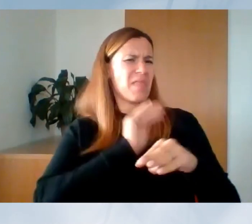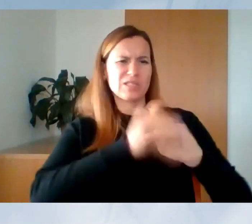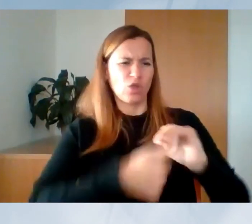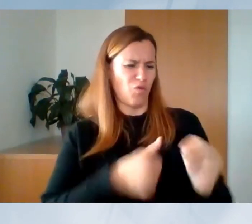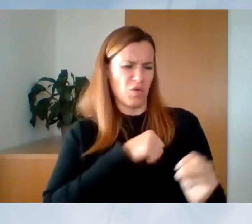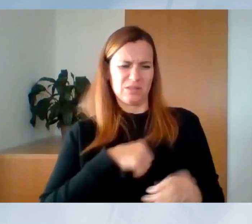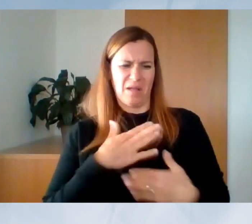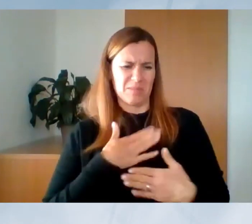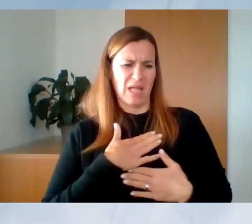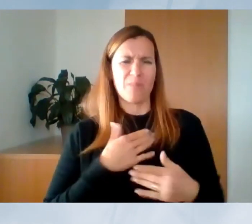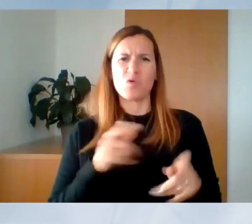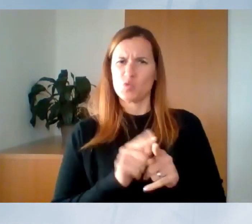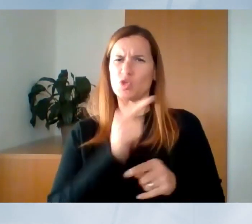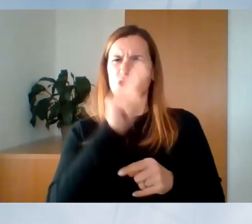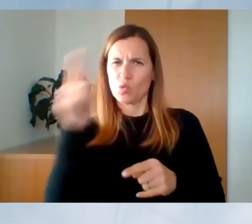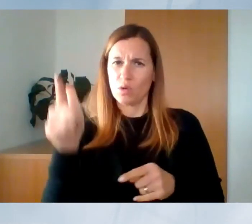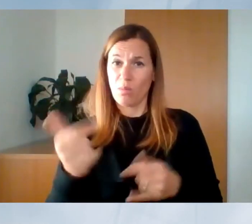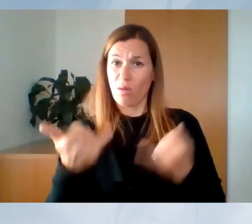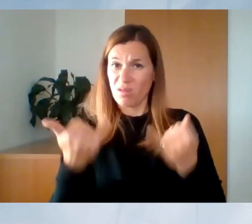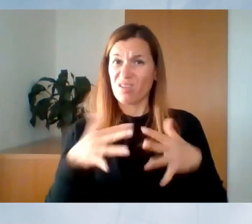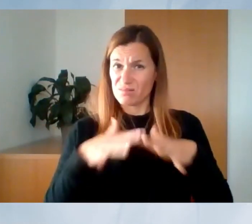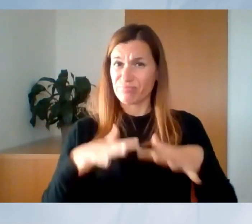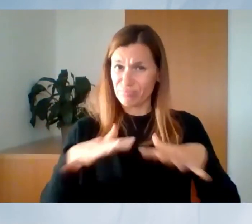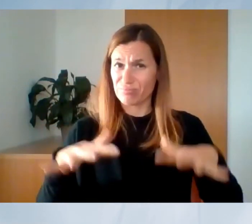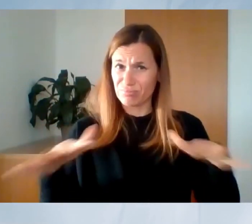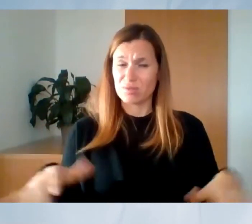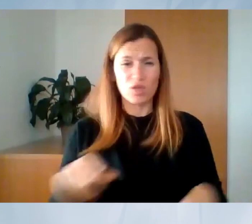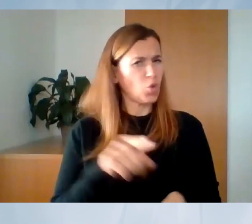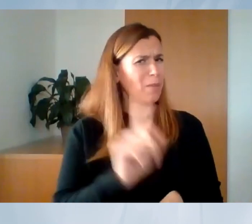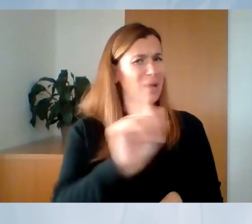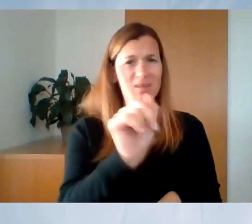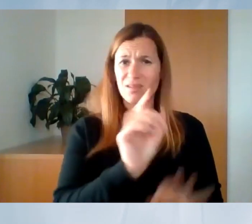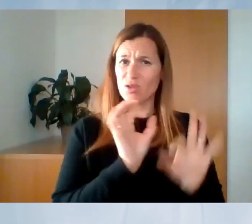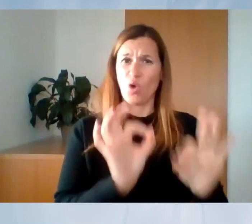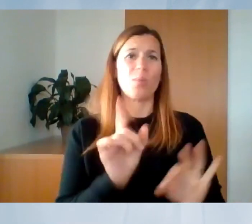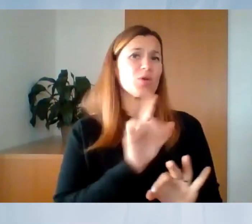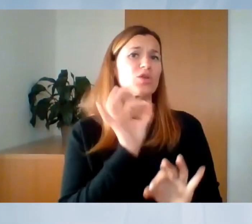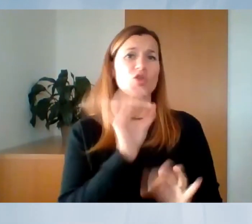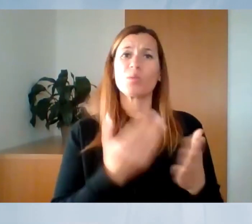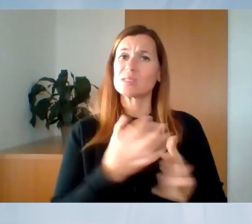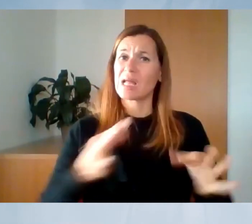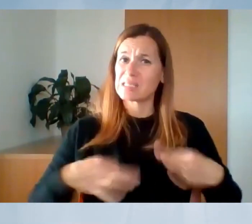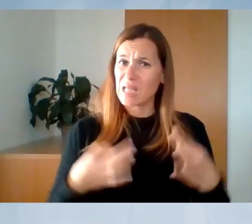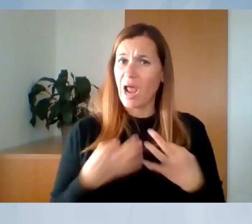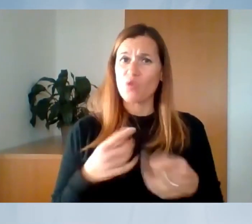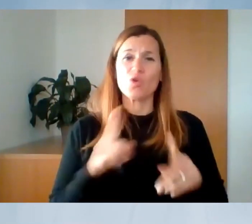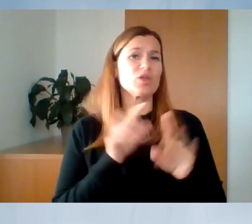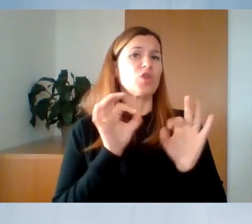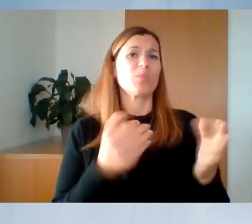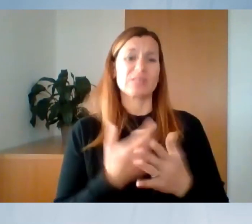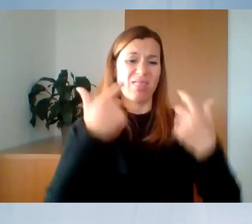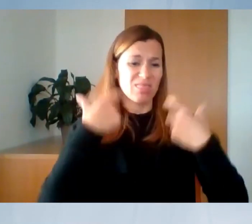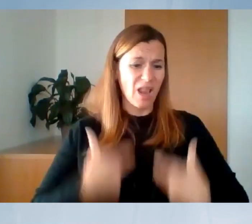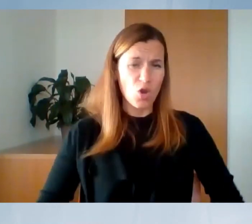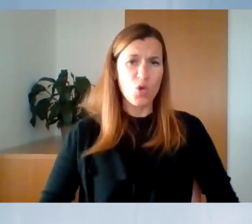smo nezadovoljni s sabo in z drugimi, in tega je danes veliko, to pa ni dobro, ne za zdravje, ne za telesno,